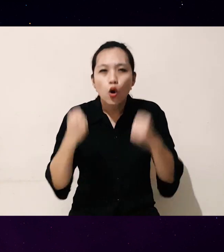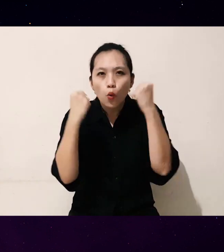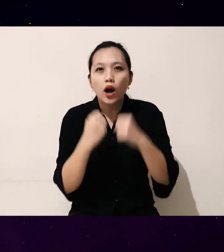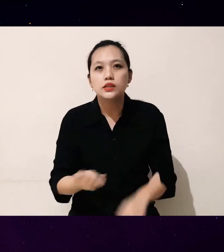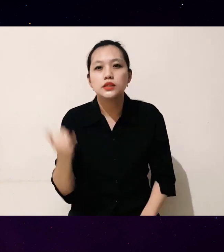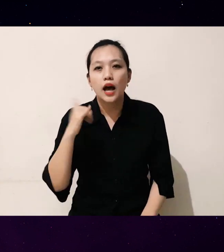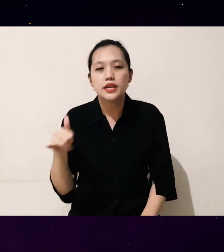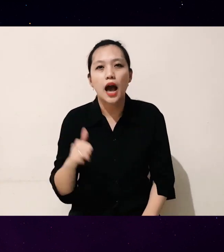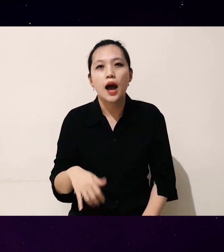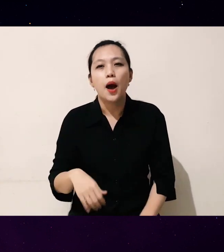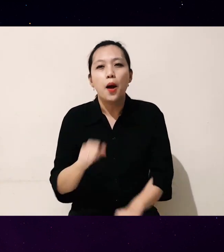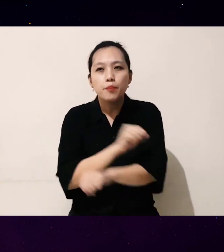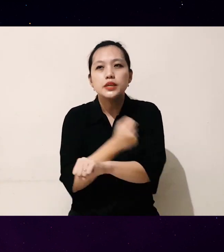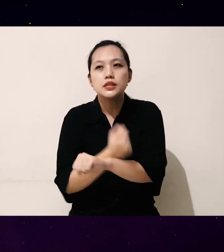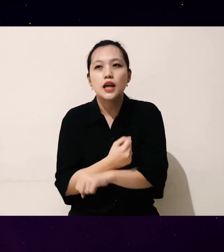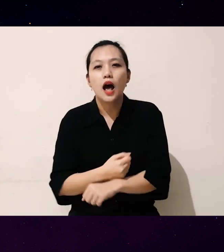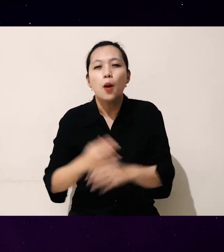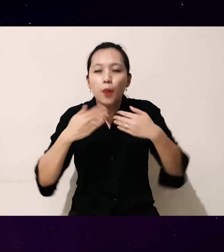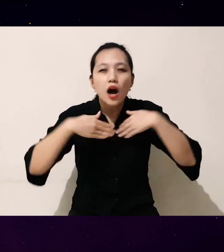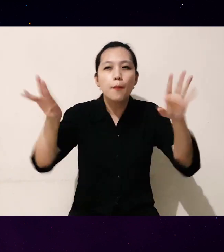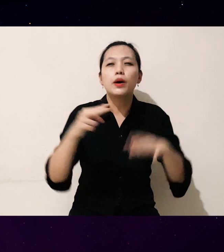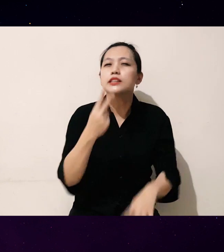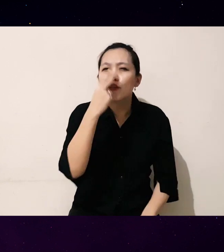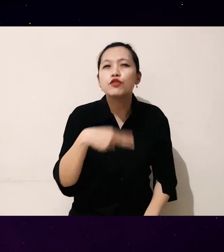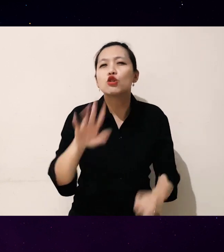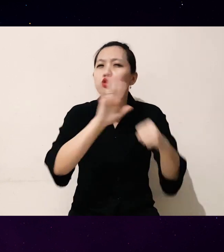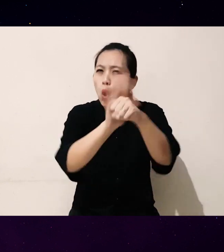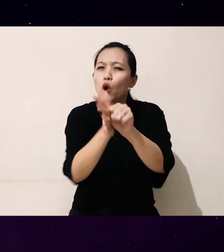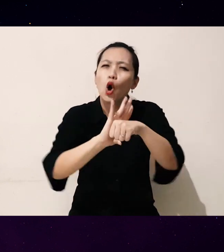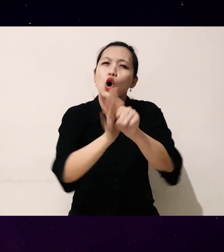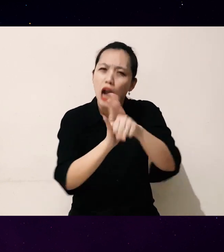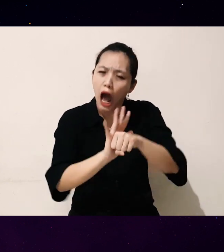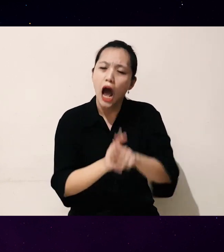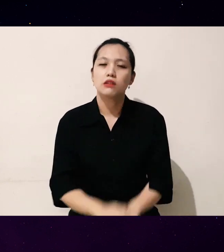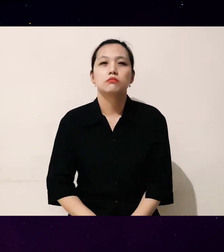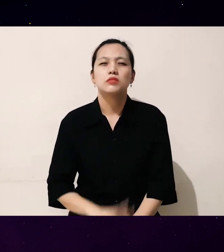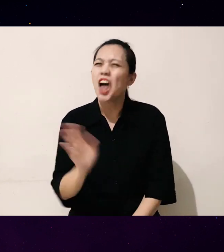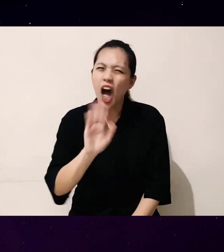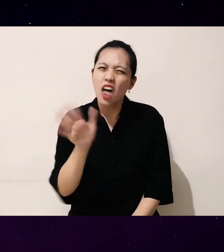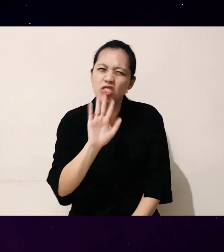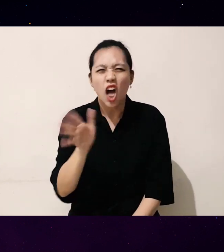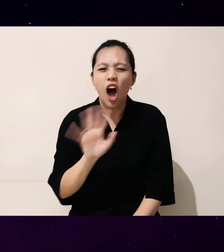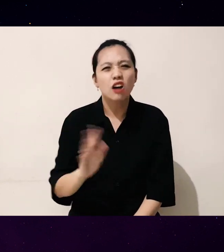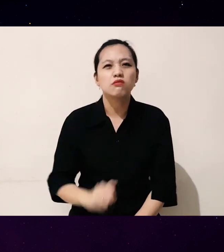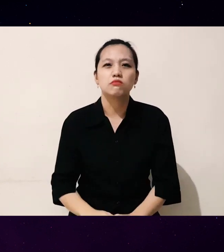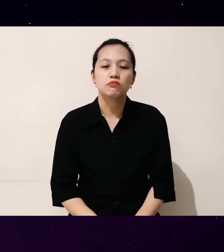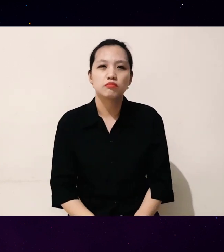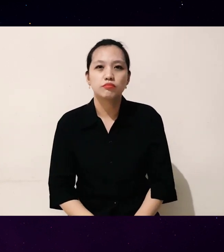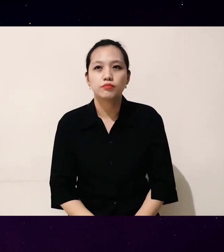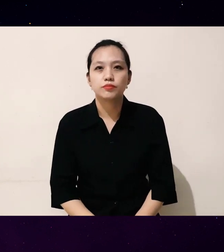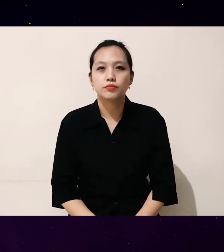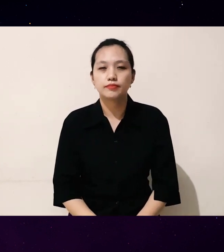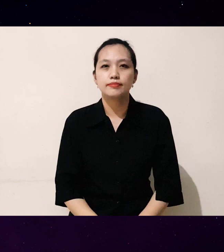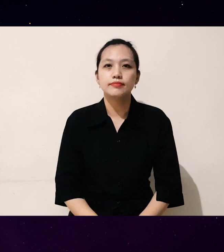mengatasi ancaman virus kecil itu. Mata kita melihat tekanan dan ancaman dan masalah dan bahaya kemanapun